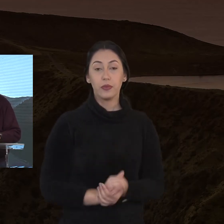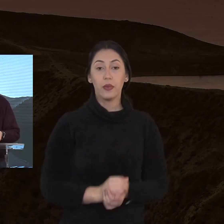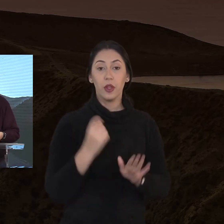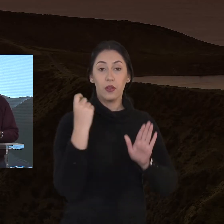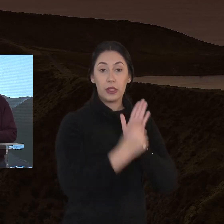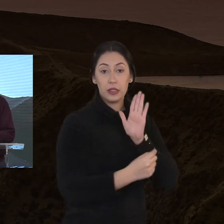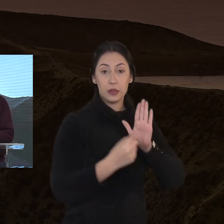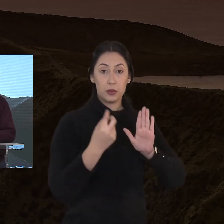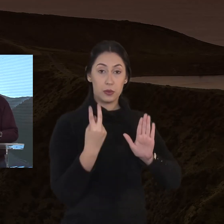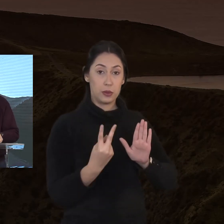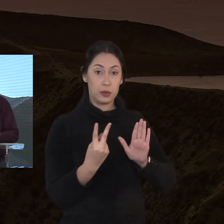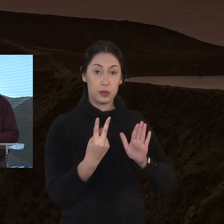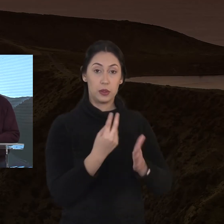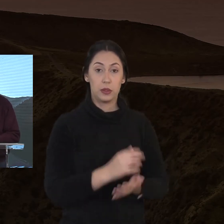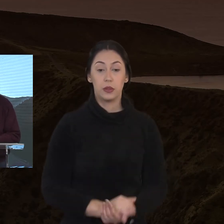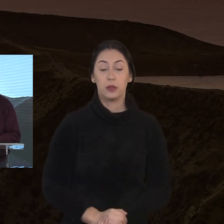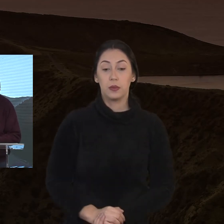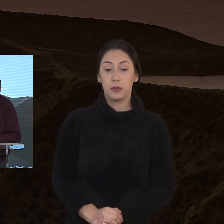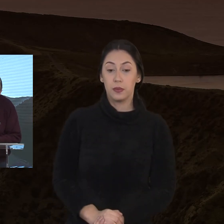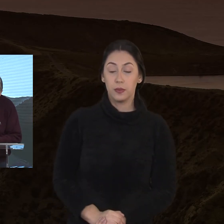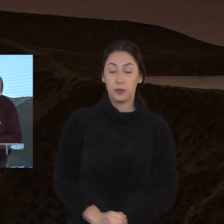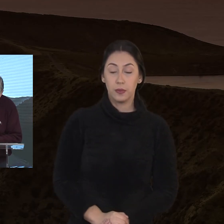no versículo 2